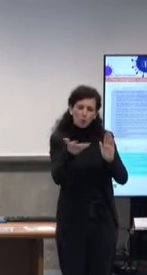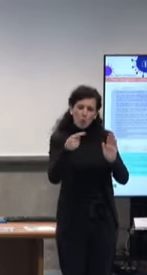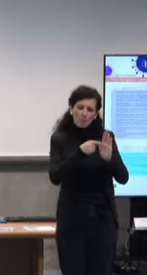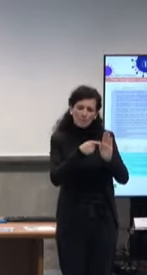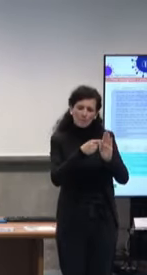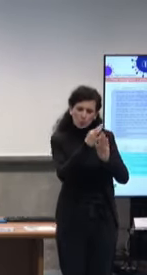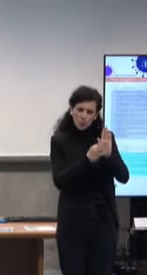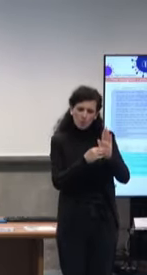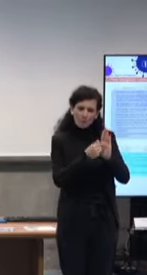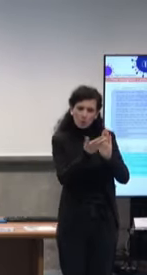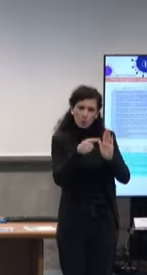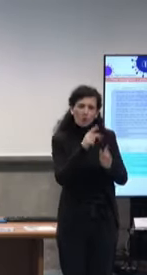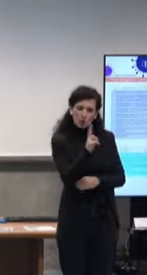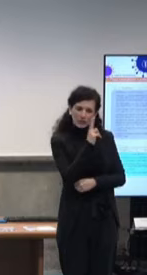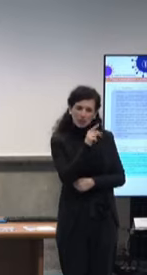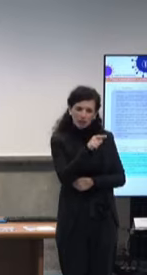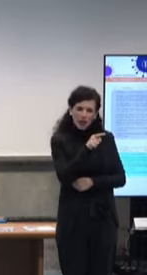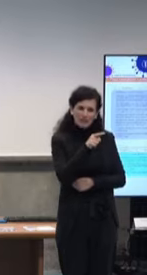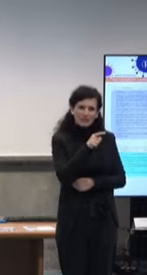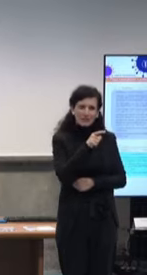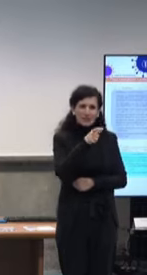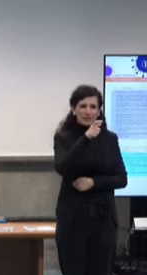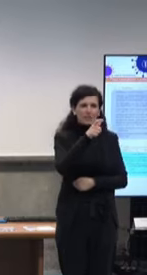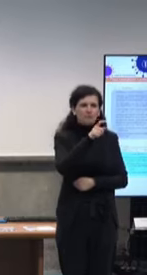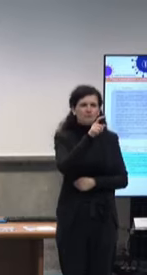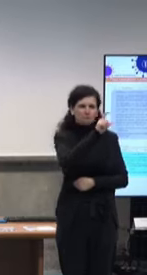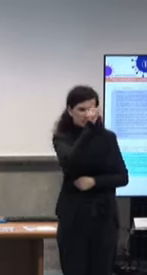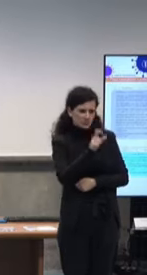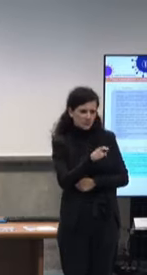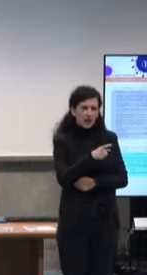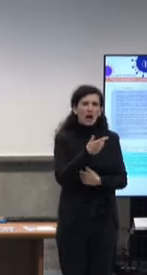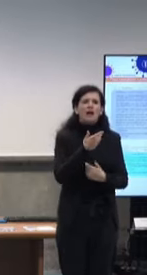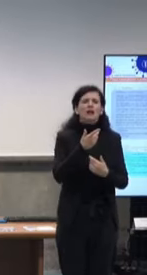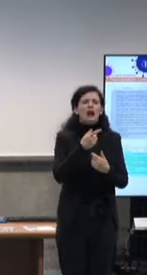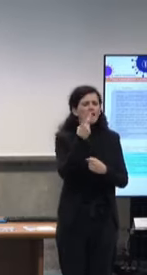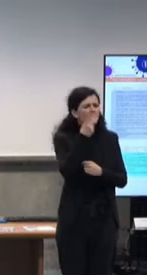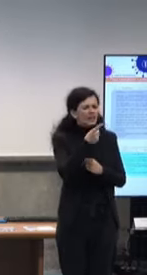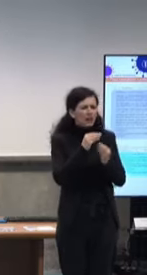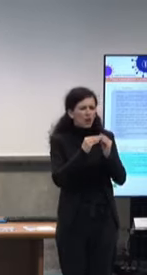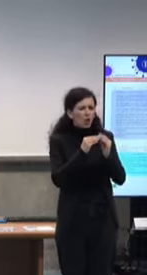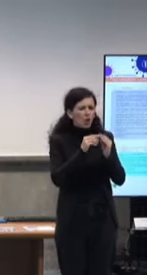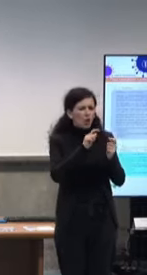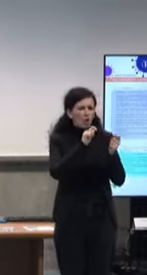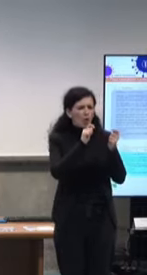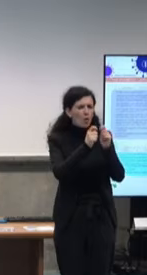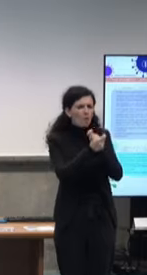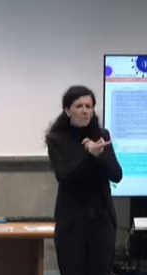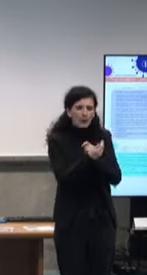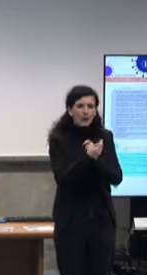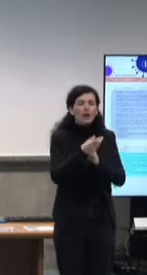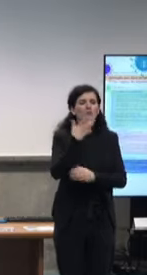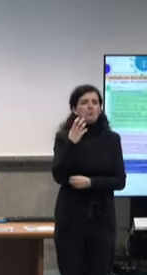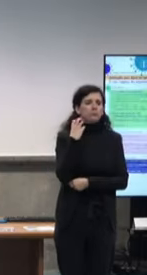singolo paese nello stesso periodo dell'anno e vedere come si comporta perché abbiamo visto sia a bergamo si altri paesi della bergamasca